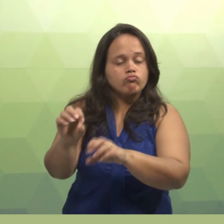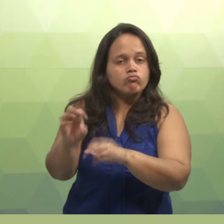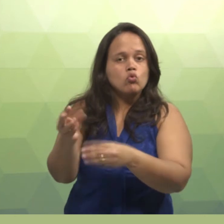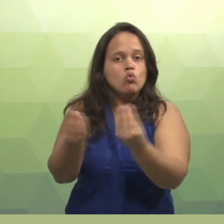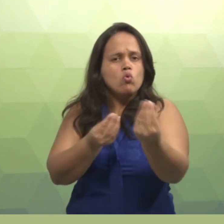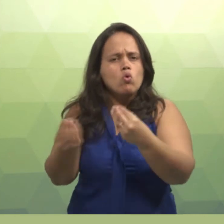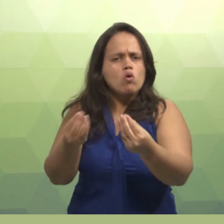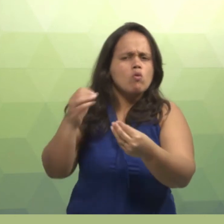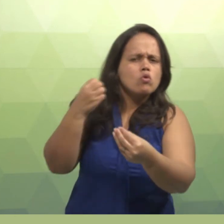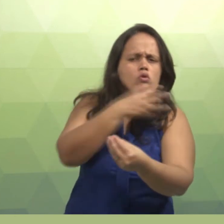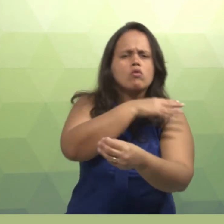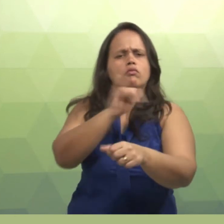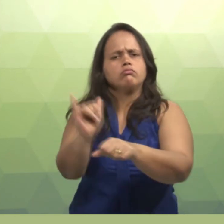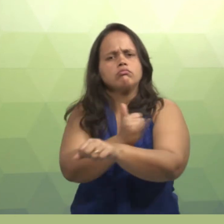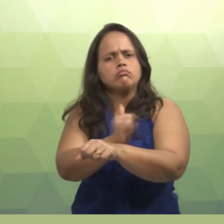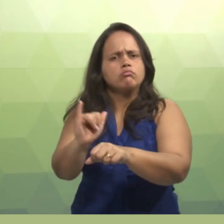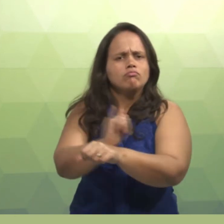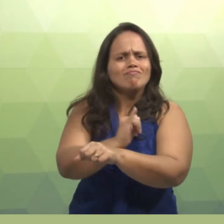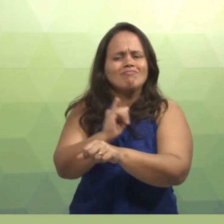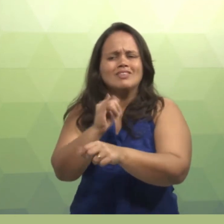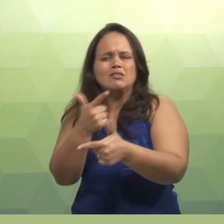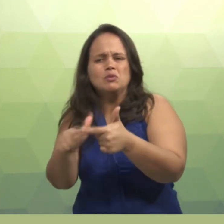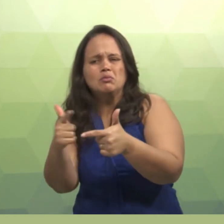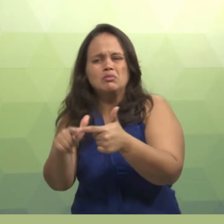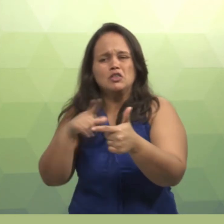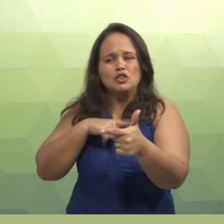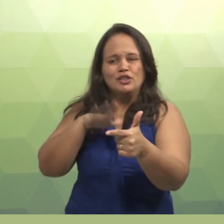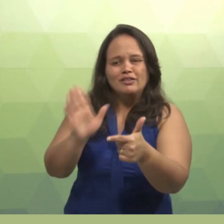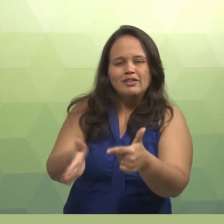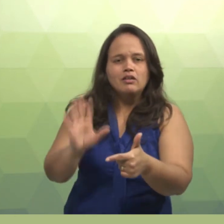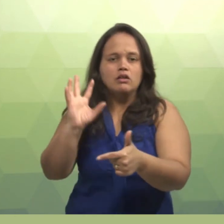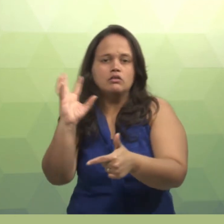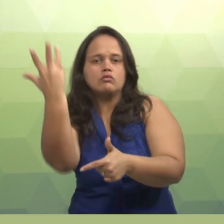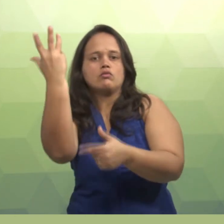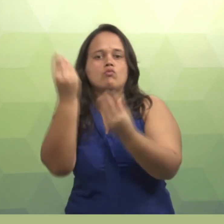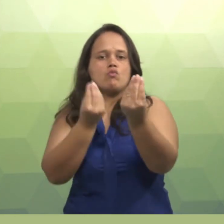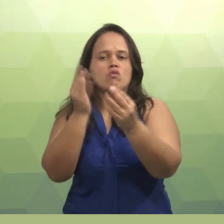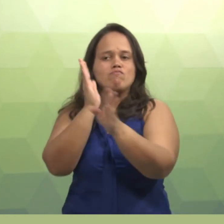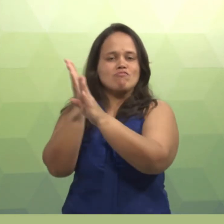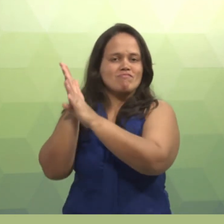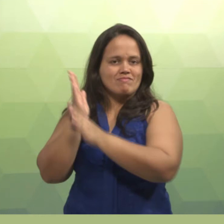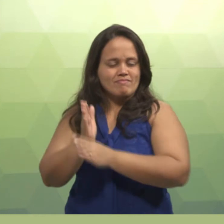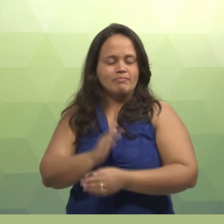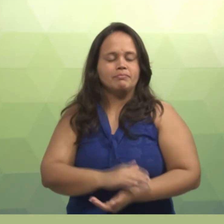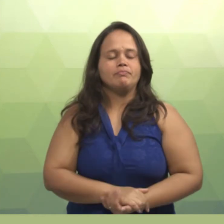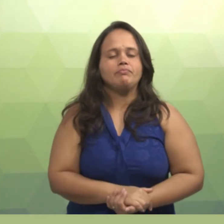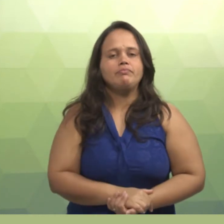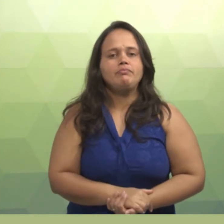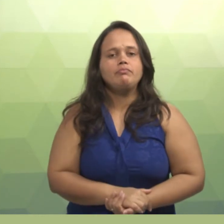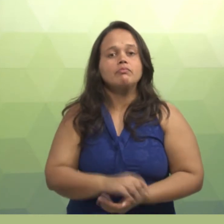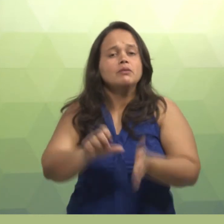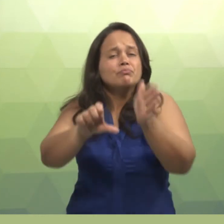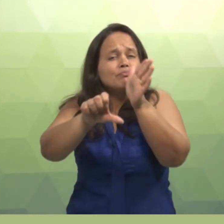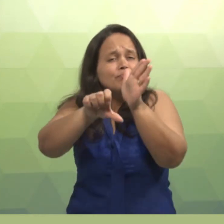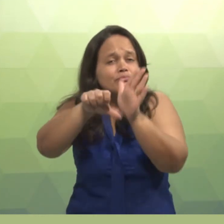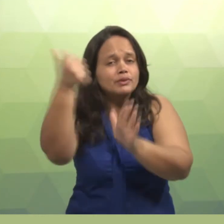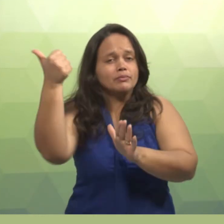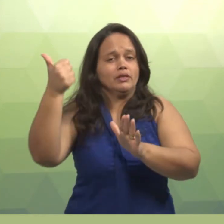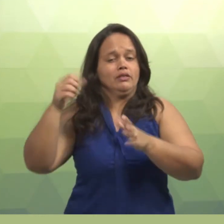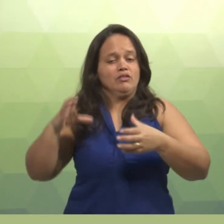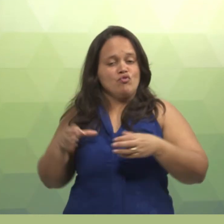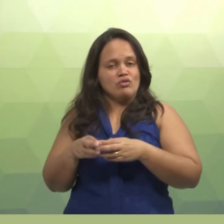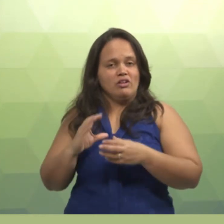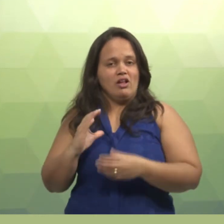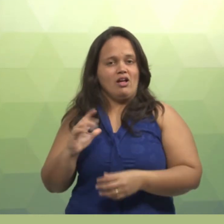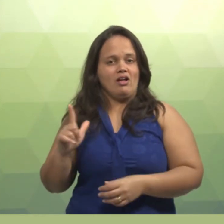realizado e possibilitando a definição de estratégias para a solução dos problemas conhecidos e diagnosticados. A